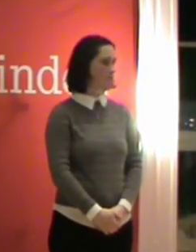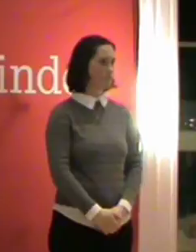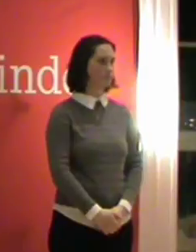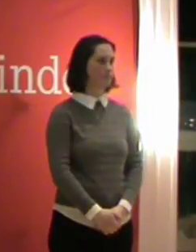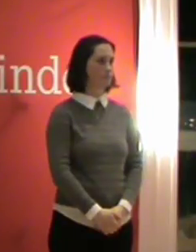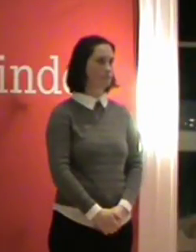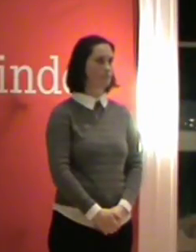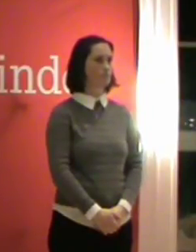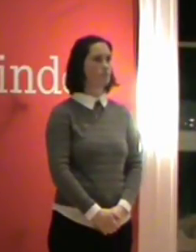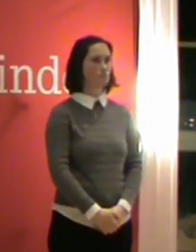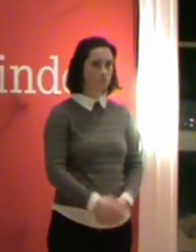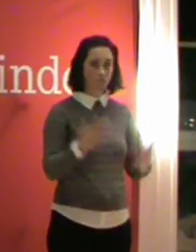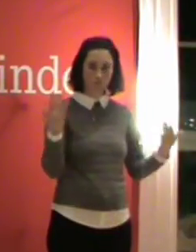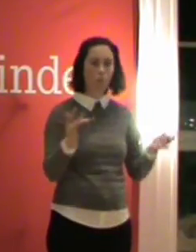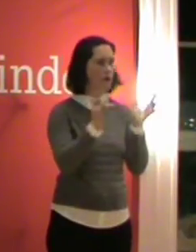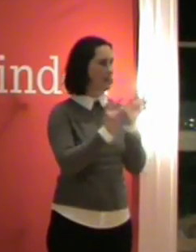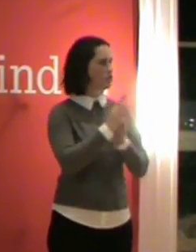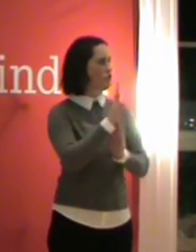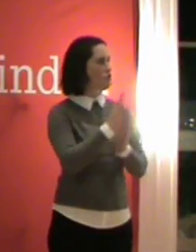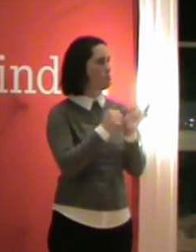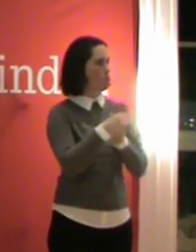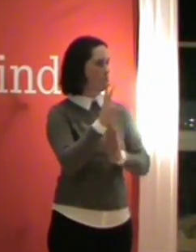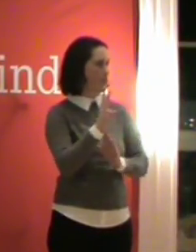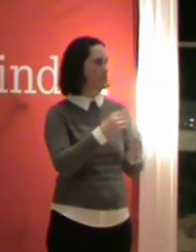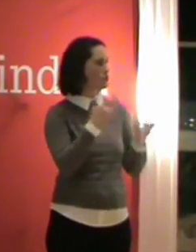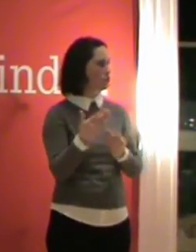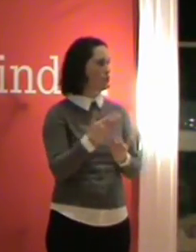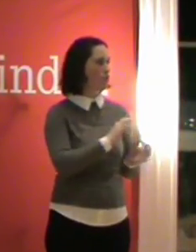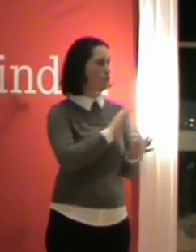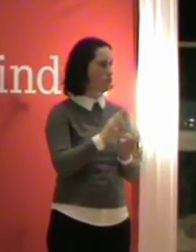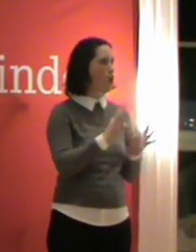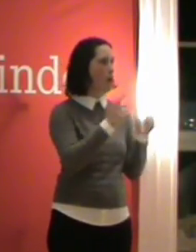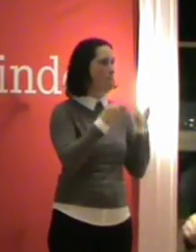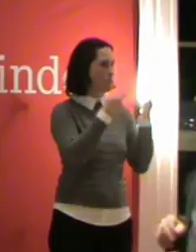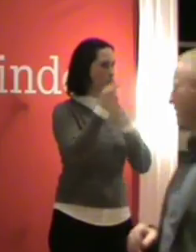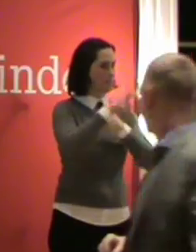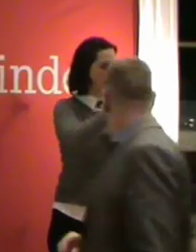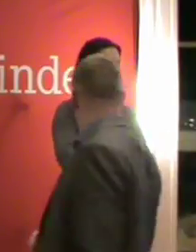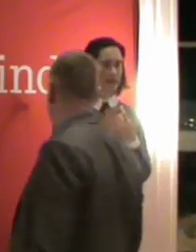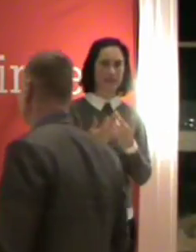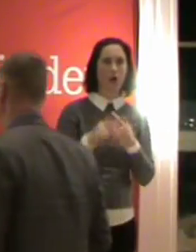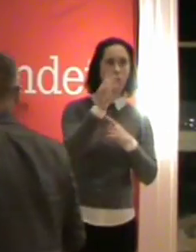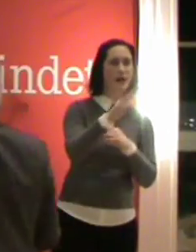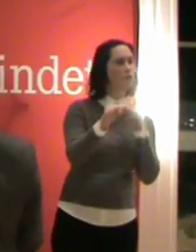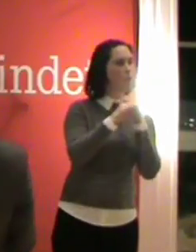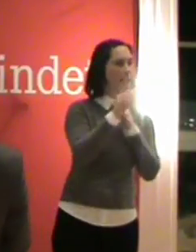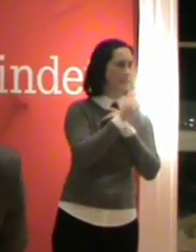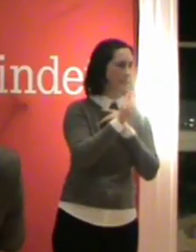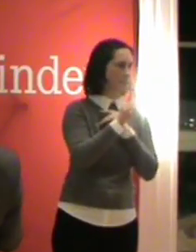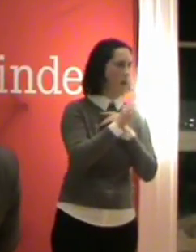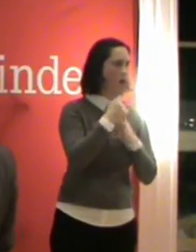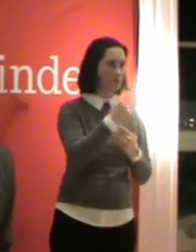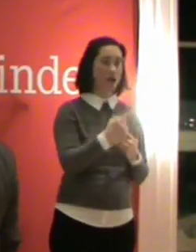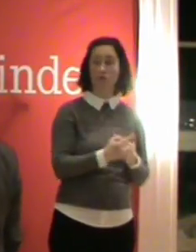können. Also, Christoph Winterbecke, unser Kandidat zum Bundespräsidenten, und ich kann mich Dietmar nur anschließen. Ich hoffe auch, dass